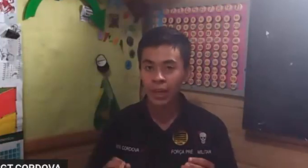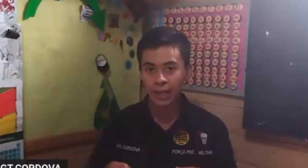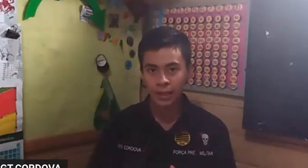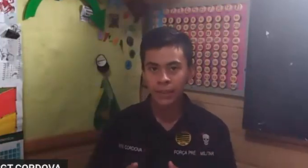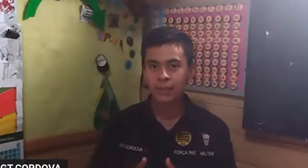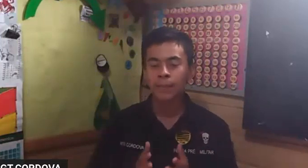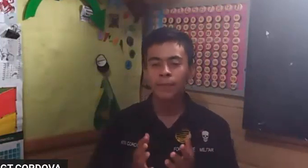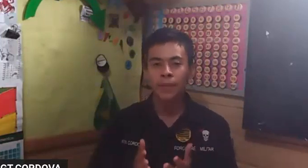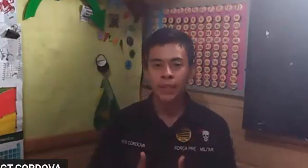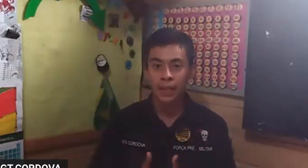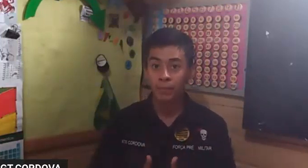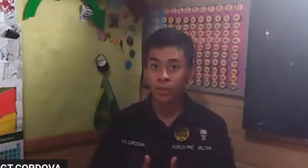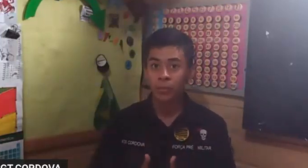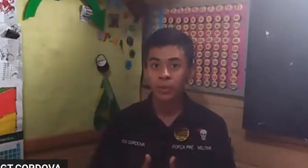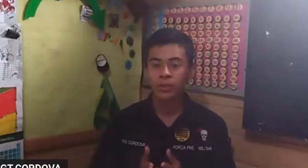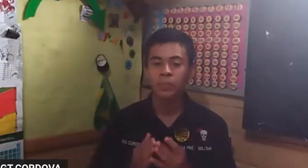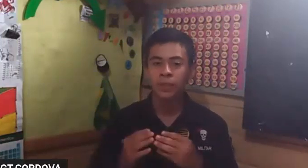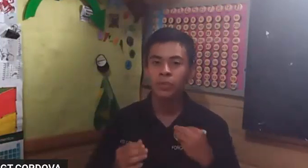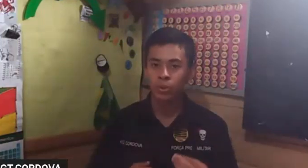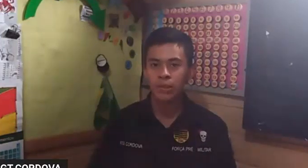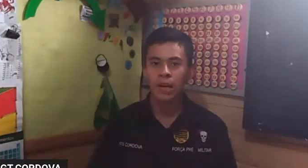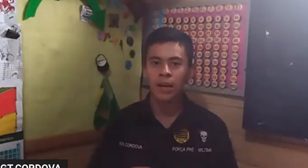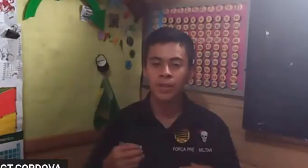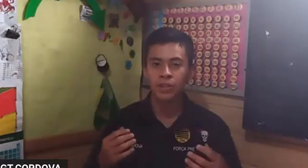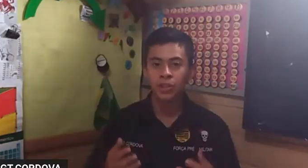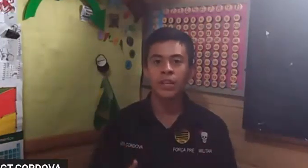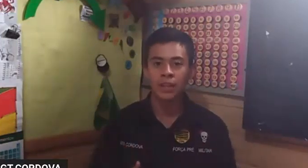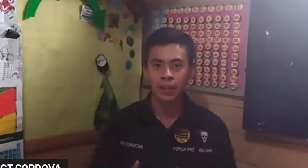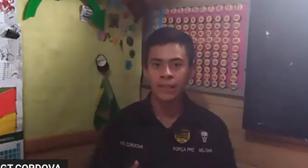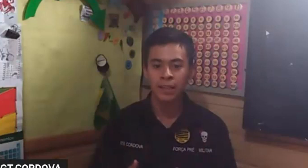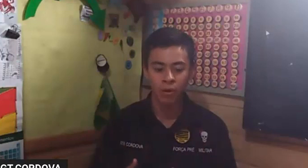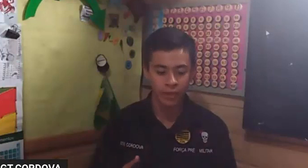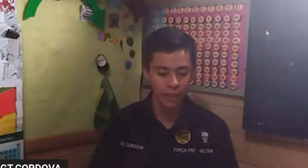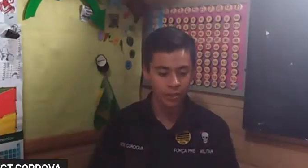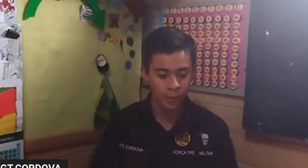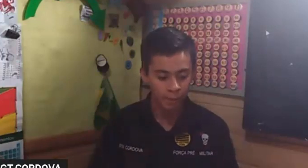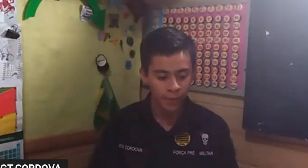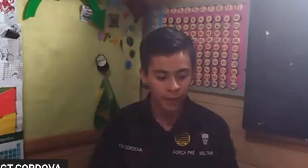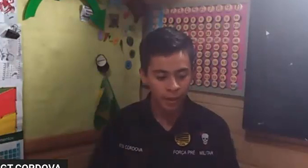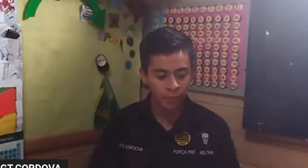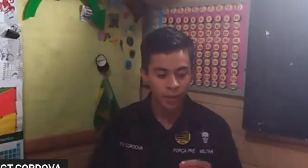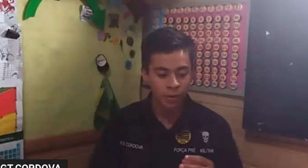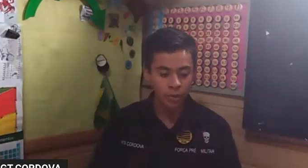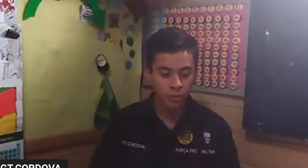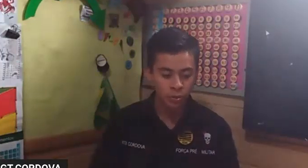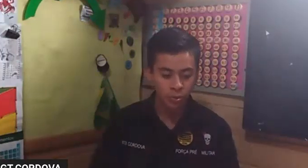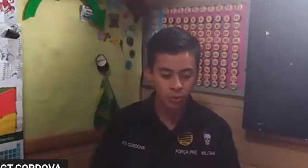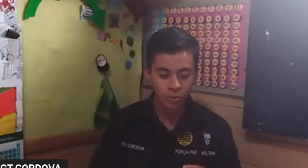da Libras, que é muito importante para que todos saibam e a gente tenha essa igualdade. Então, o estudo em um